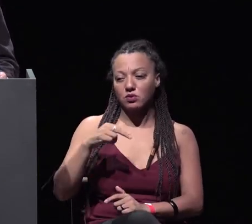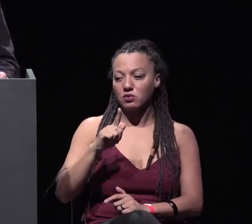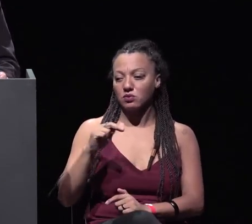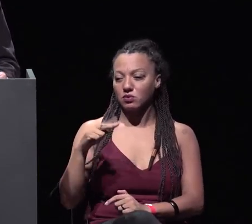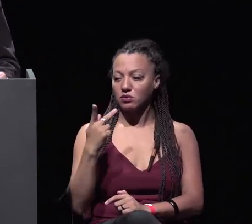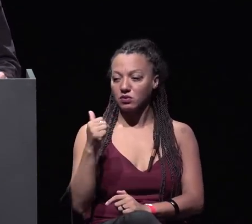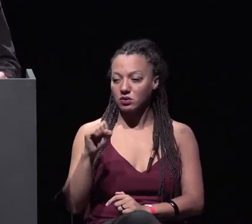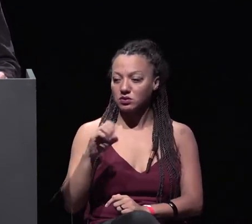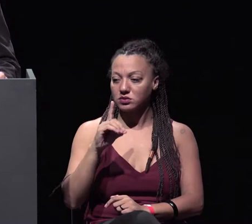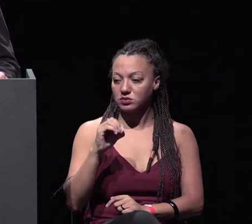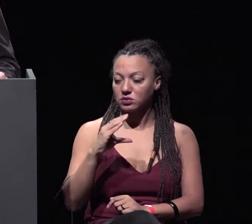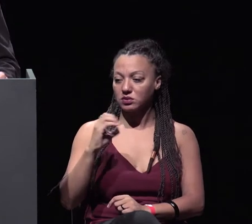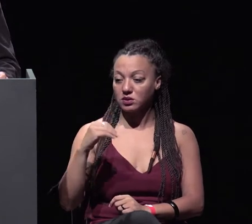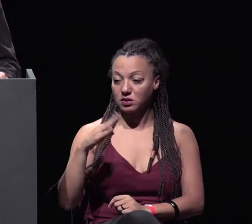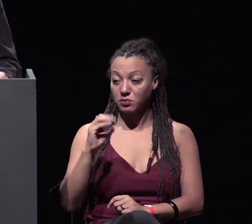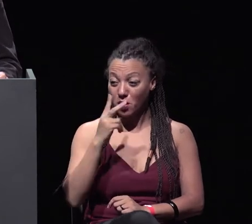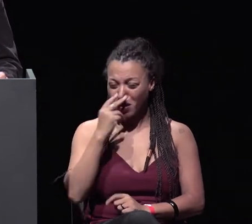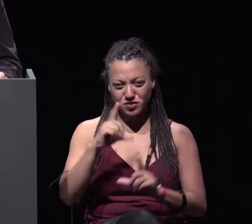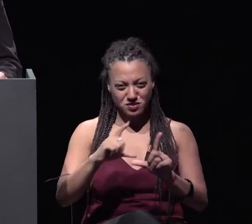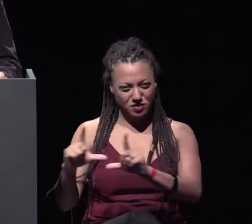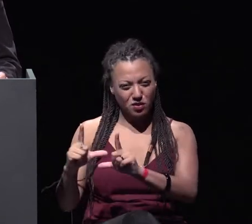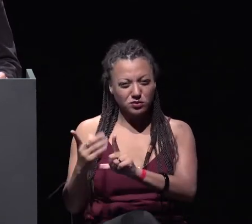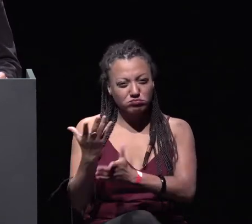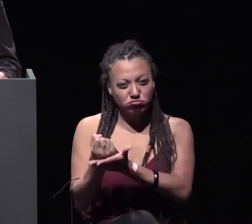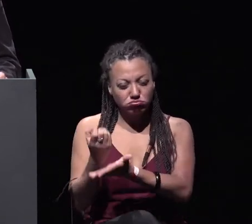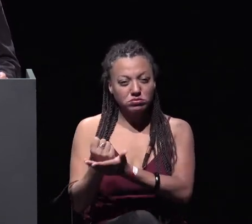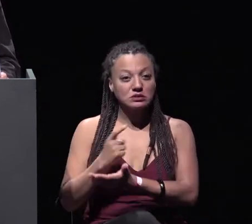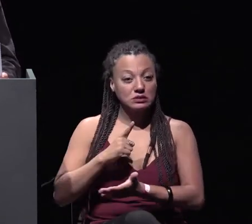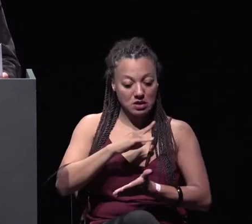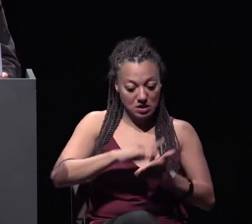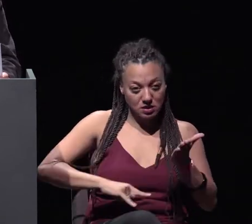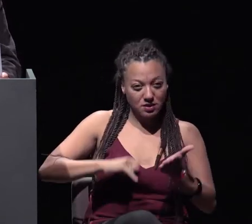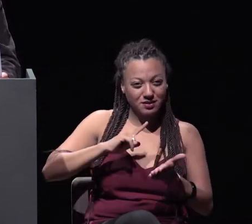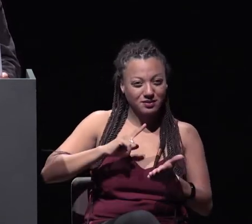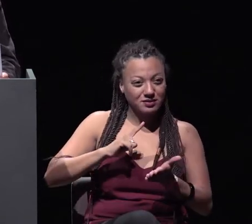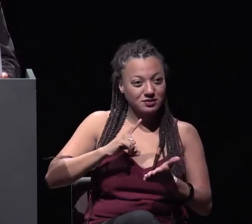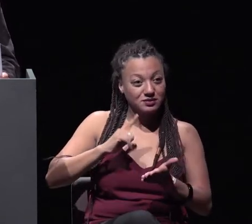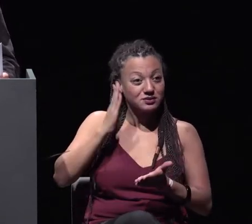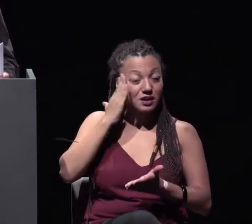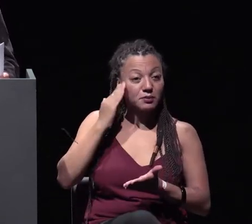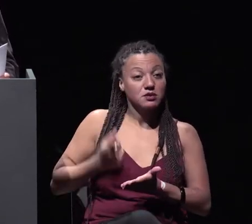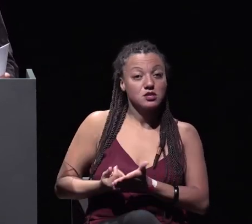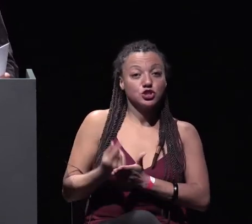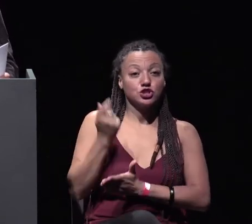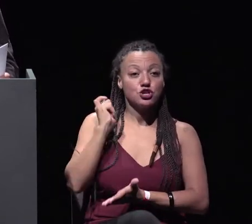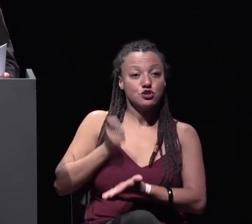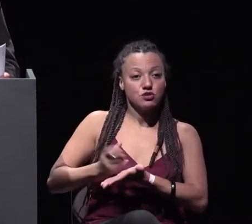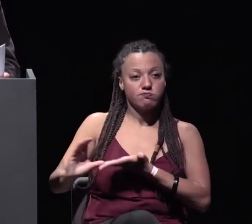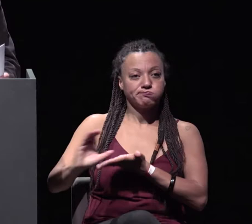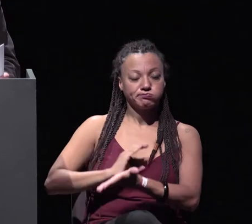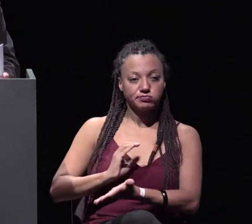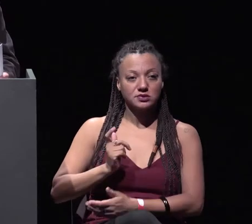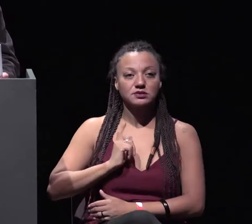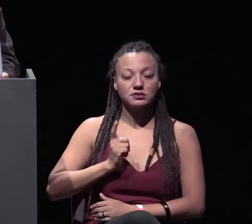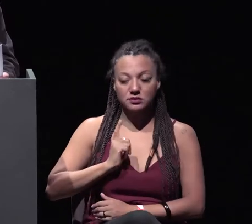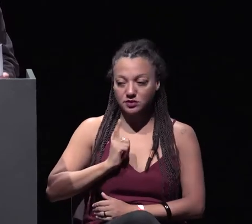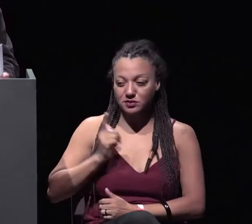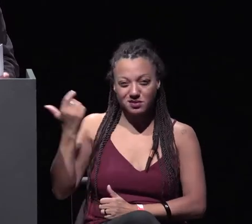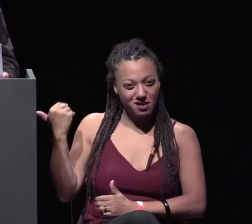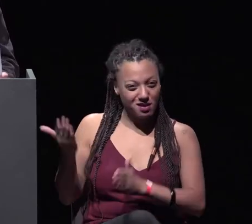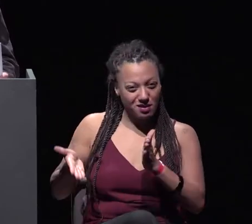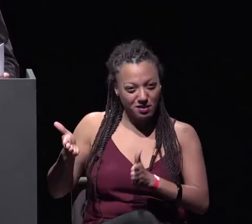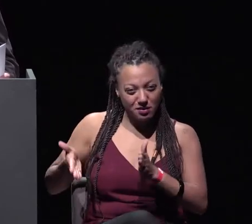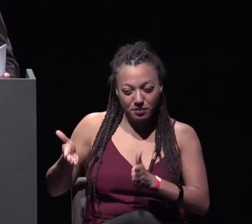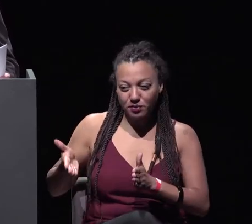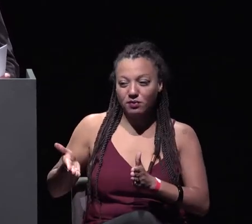documentado do aleijadinho nós temos recibos de pagamento ela enfim de quantias e somas recebidas por ele para a